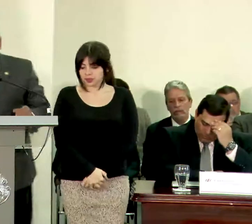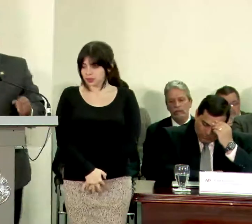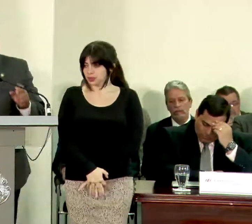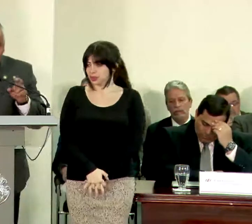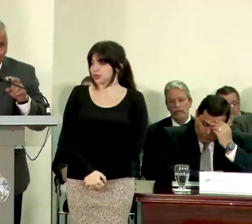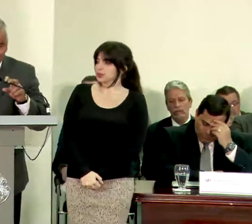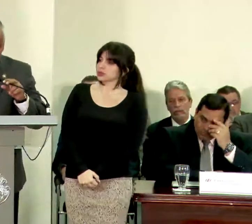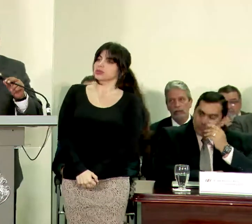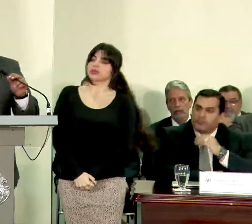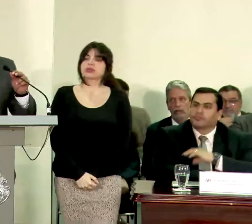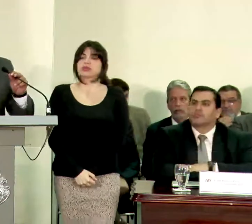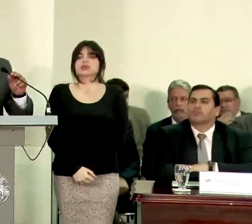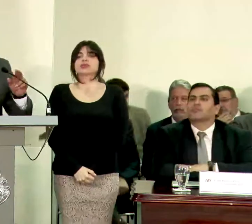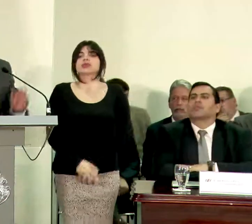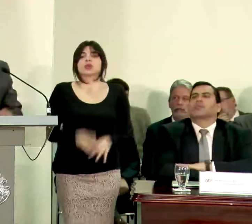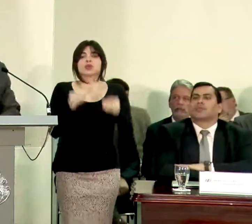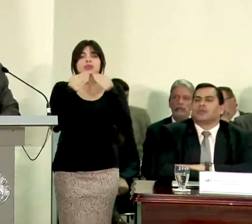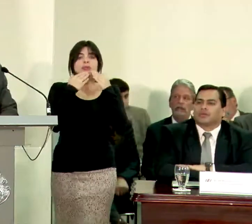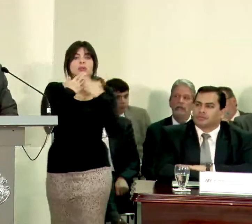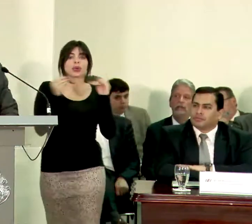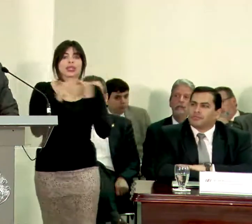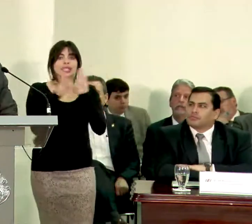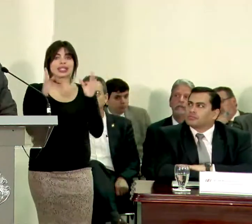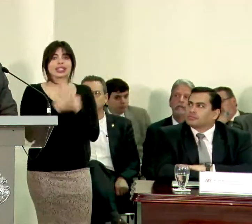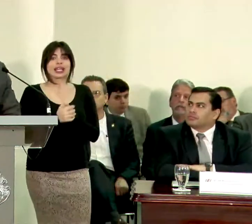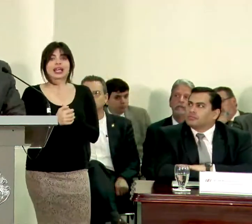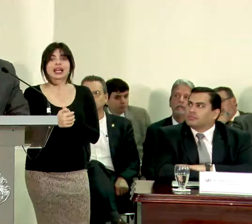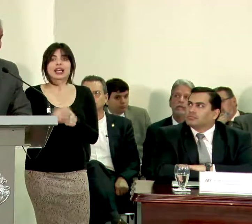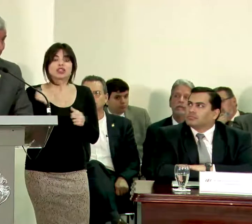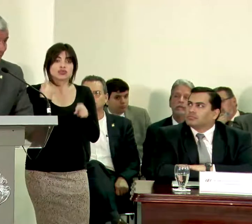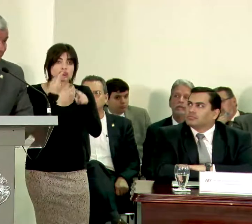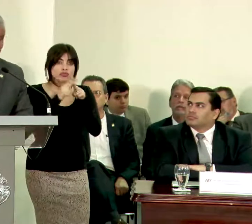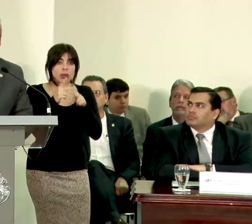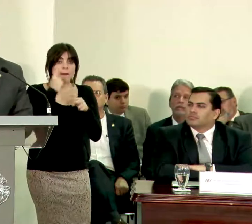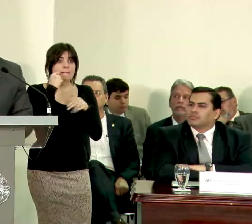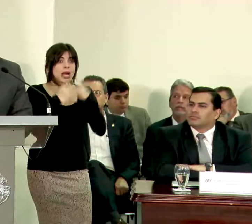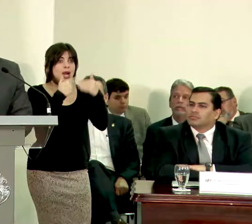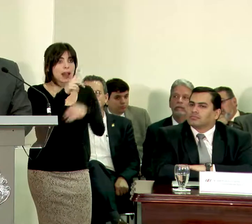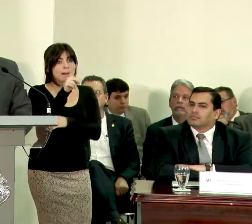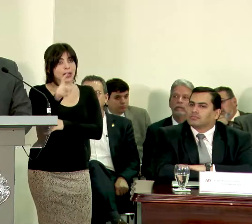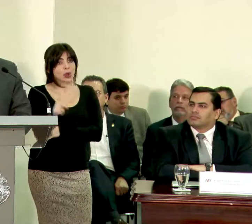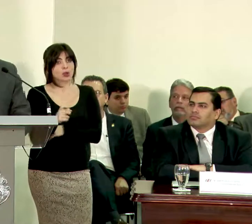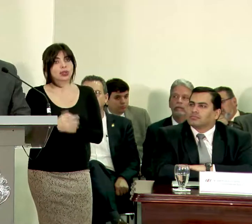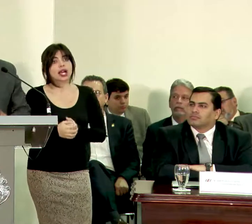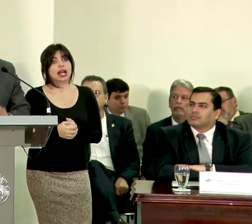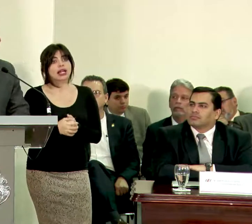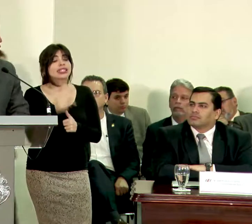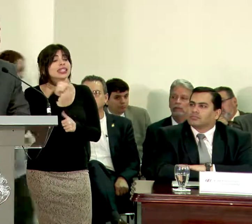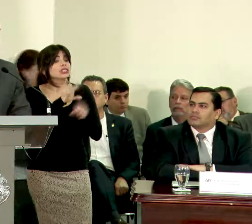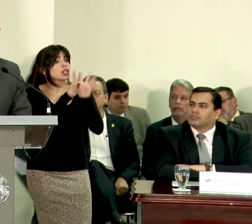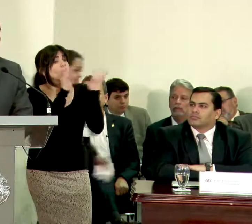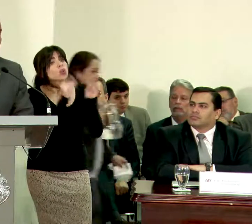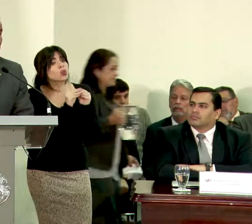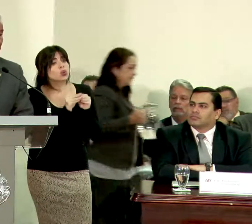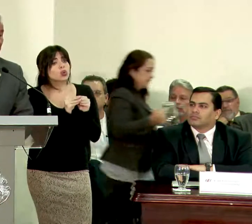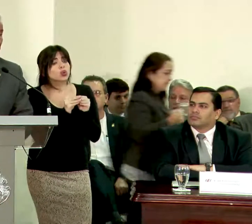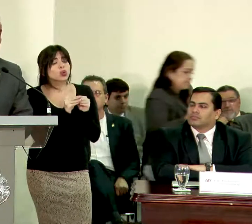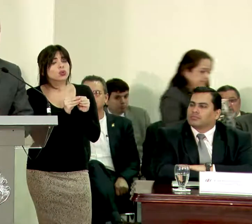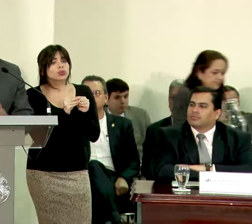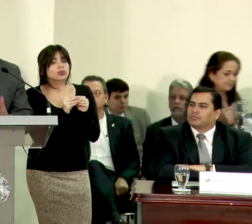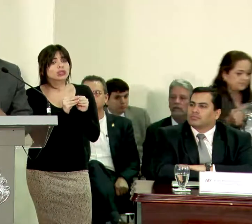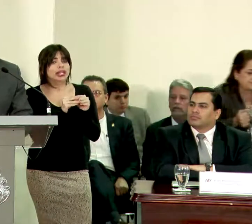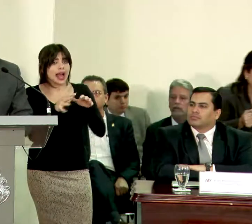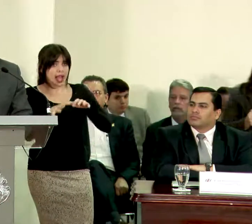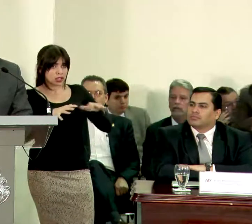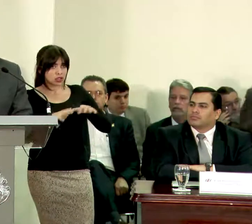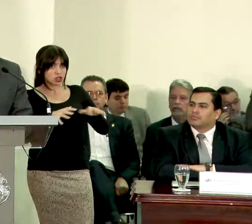Sí, muchísimas gracias. Muy buenos días. Seré breve para pasar a las preguntas. Este conjunto